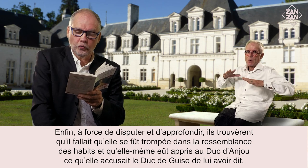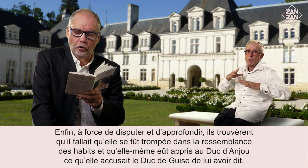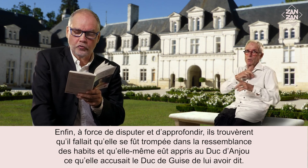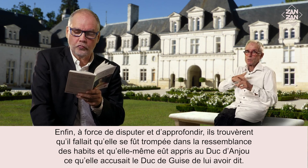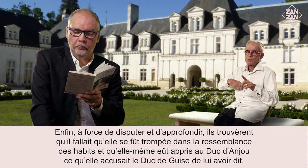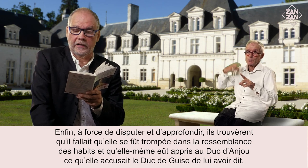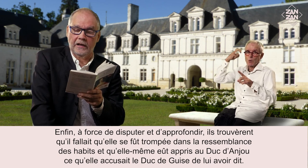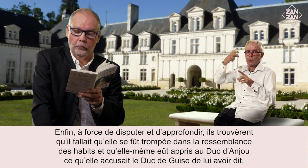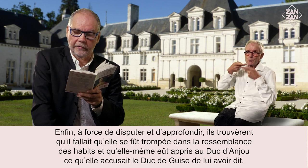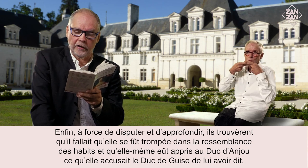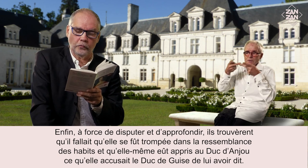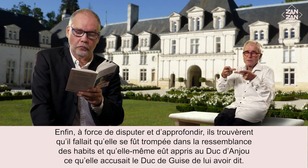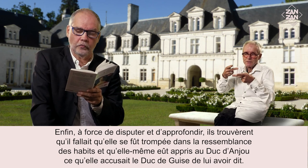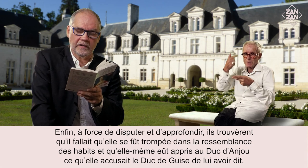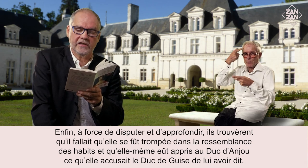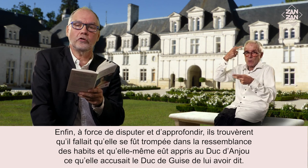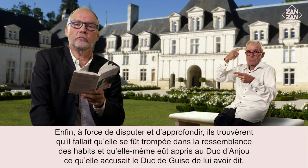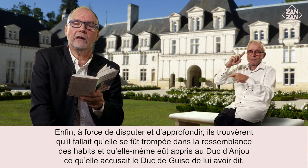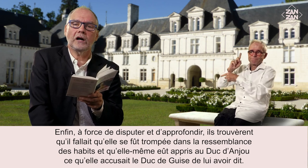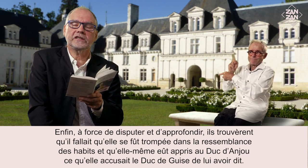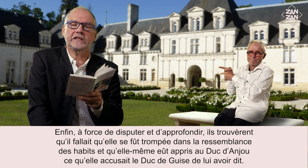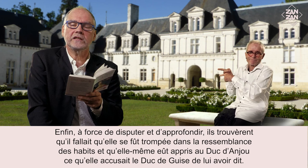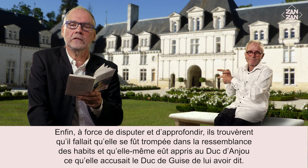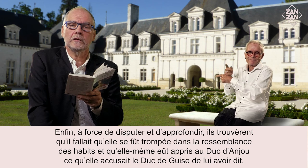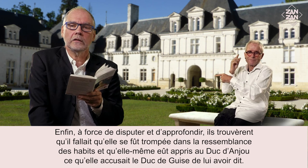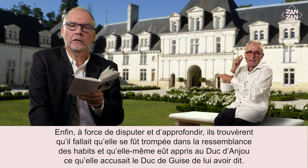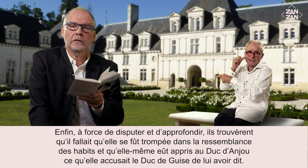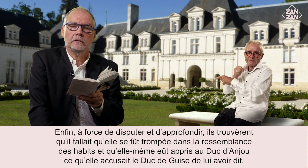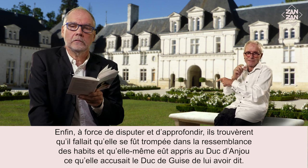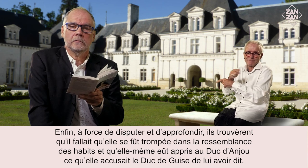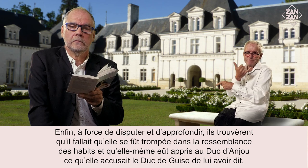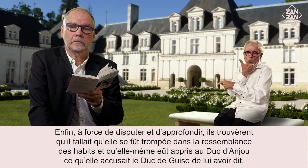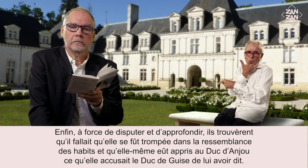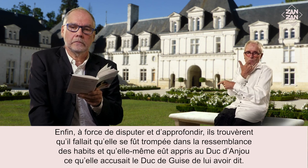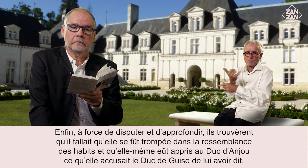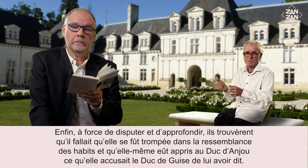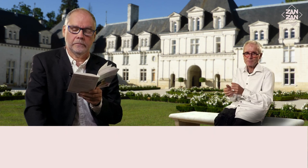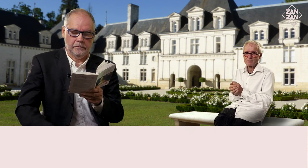appris au duc d'Anjou ce qu'elle accusait le duc de Guise de lui avoir dit.